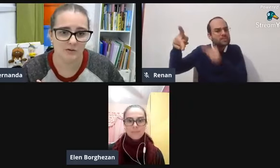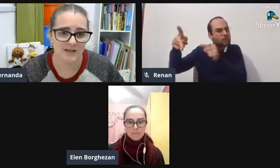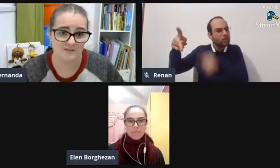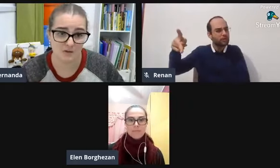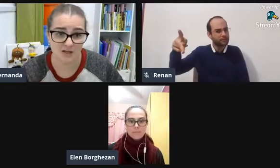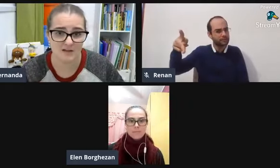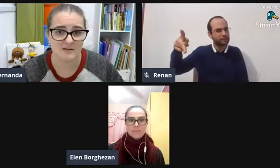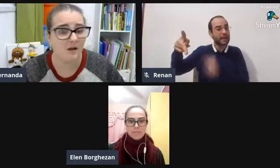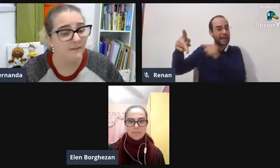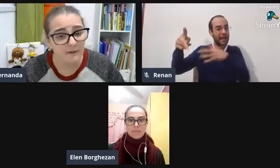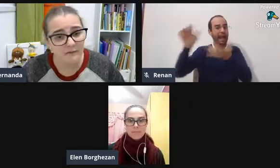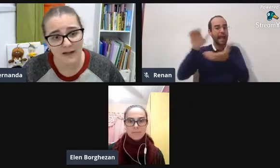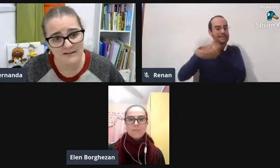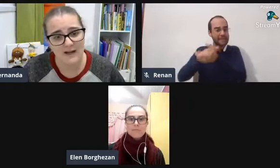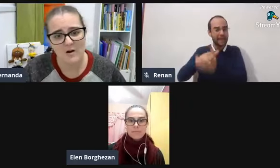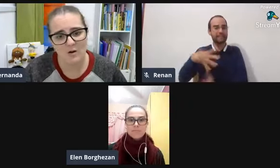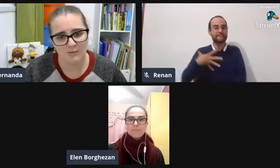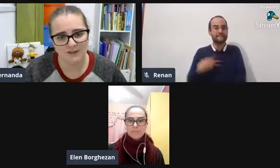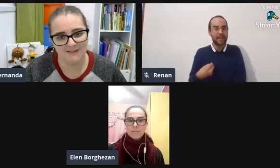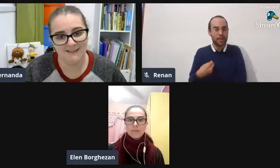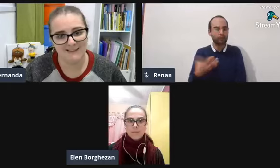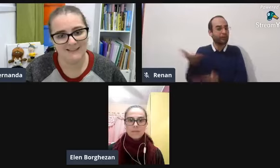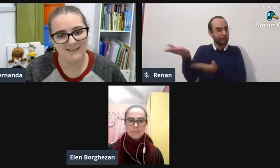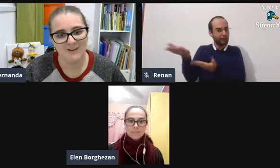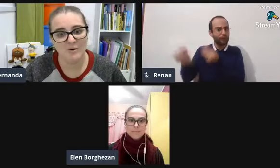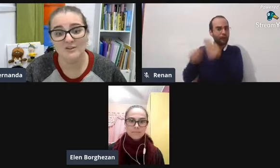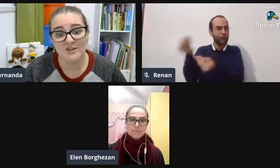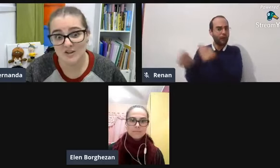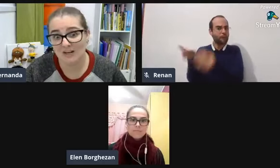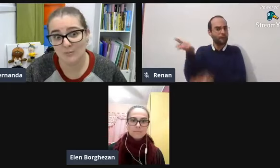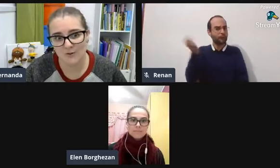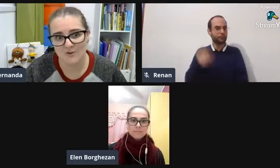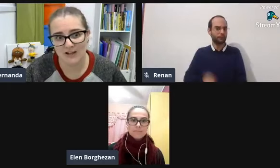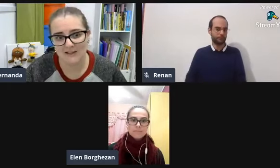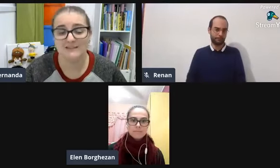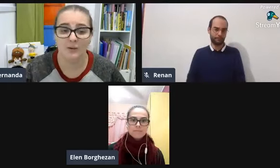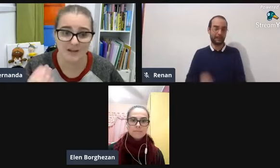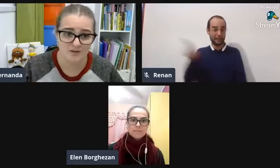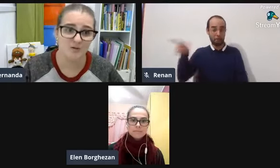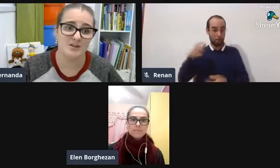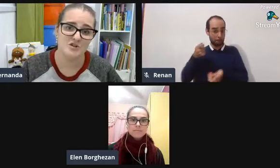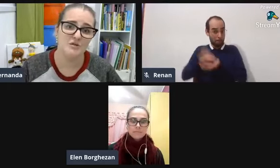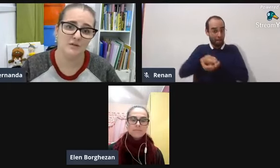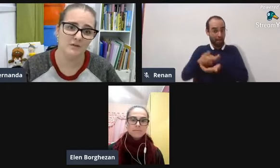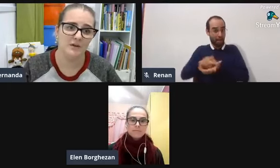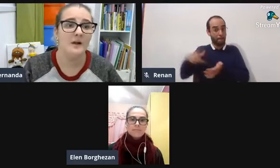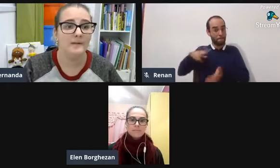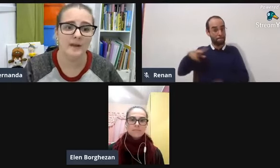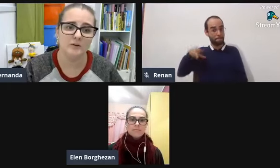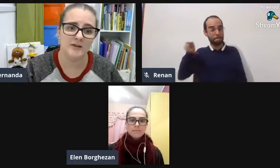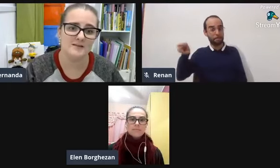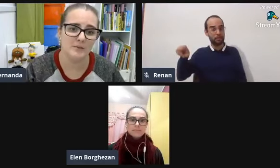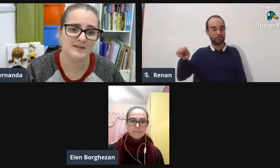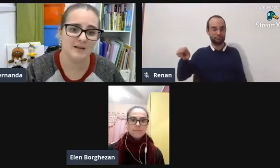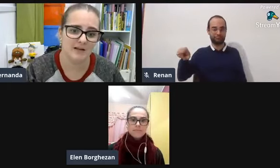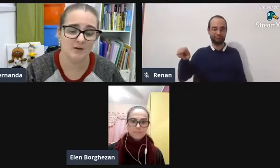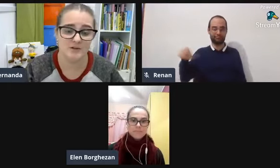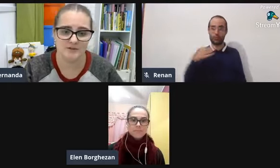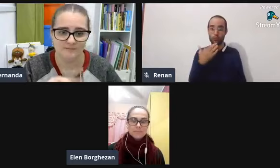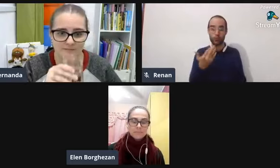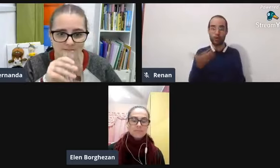maiores do que as minhas, não vai dar conta, né? Quando tem que tirar do bolso dela. Então, é isso que a gente vive na